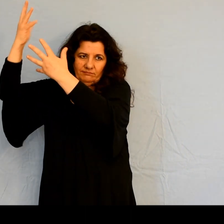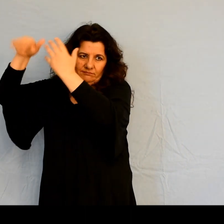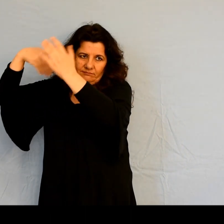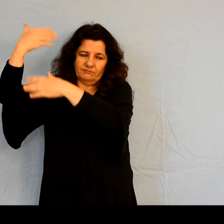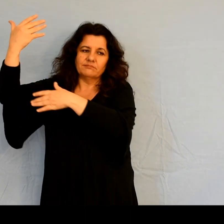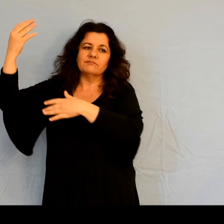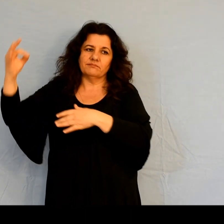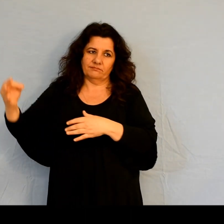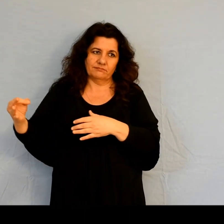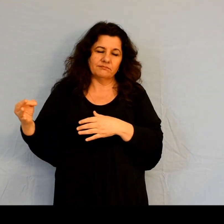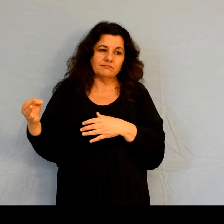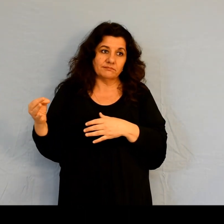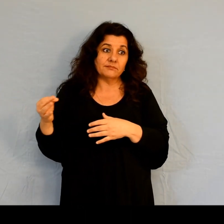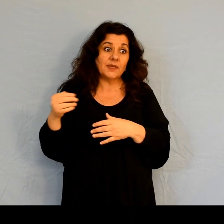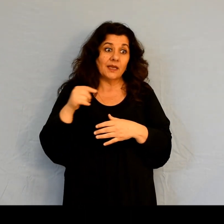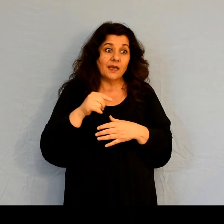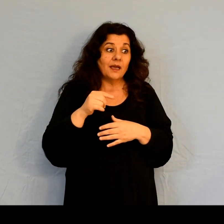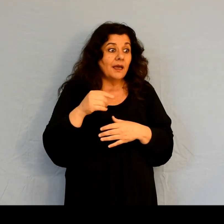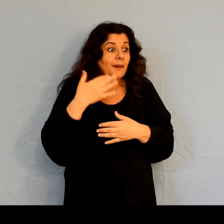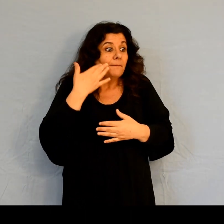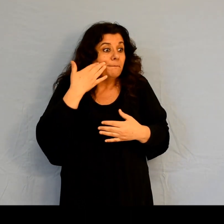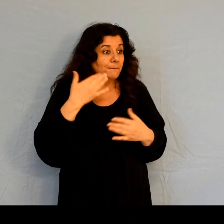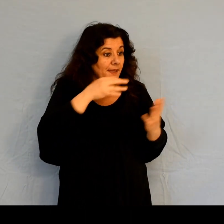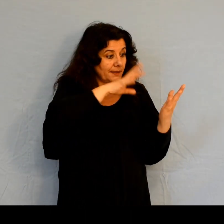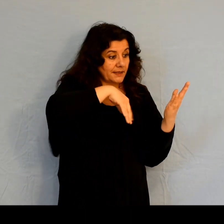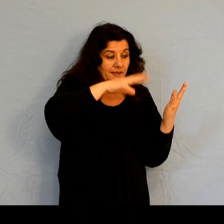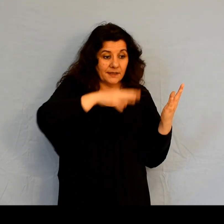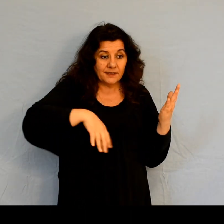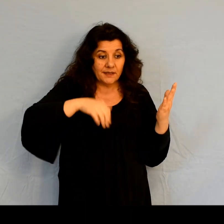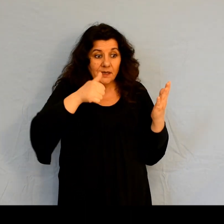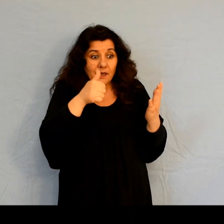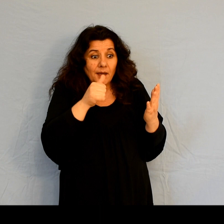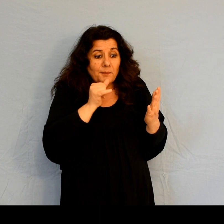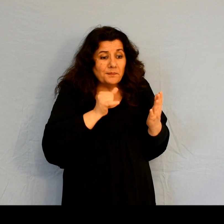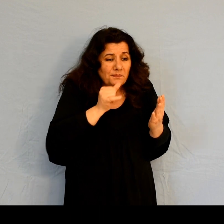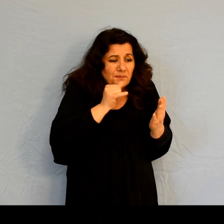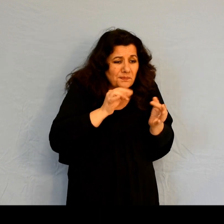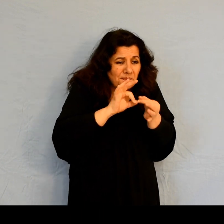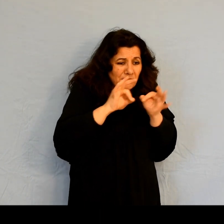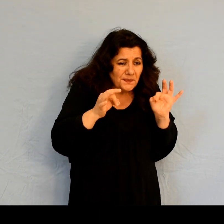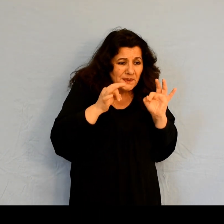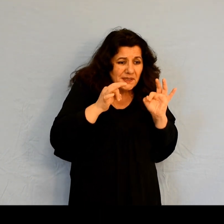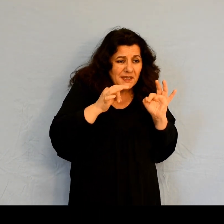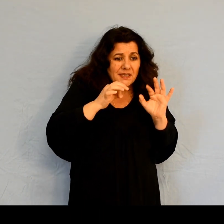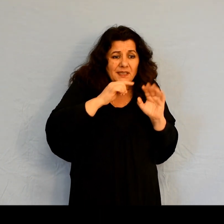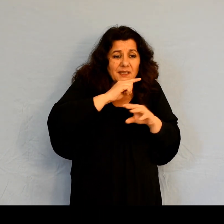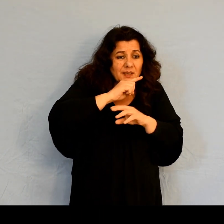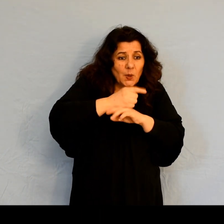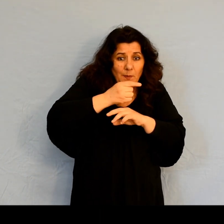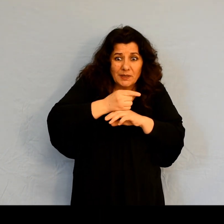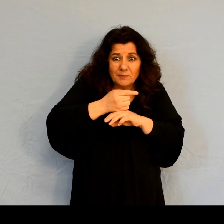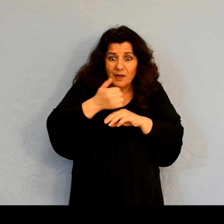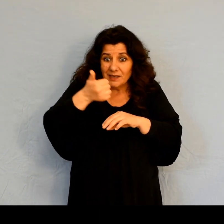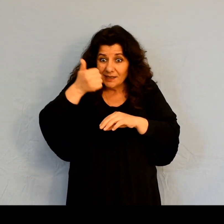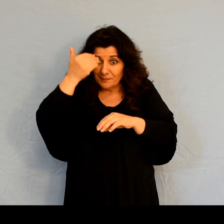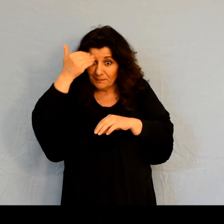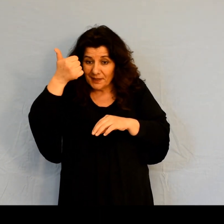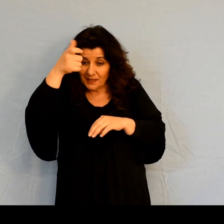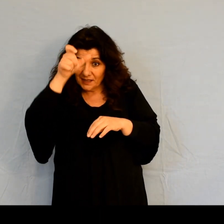Donc celui qui rejettera un seul de ces plus petits commandements et qui enseignera aux hommes à faire